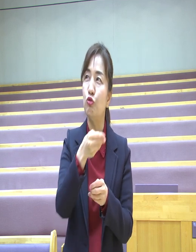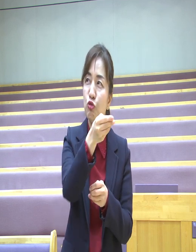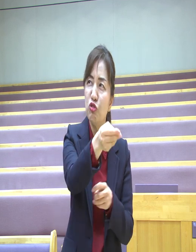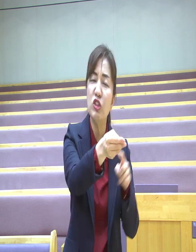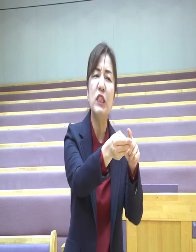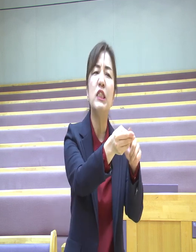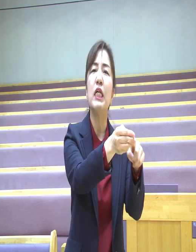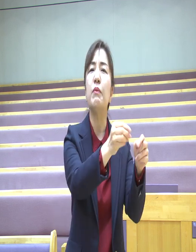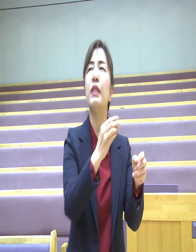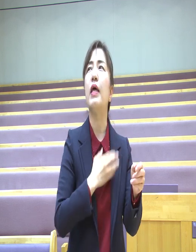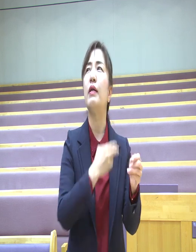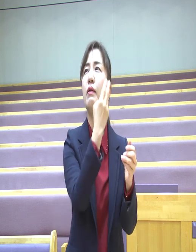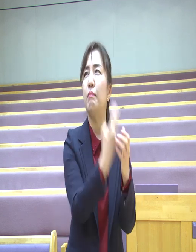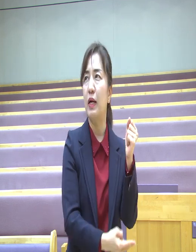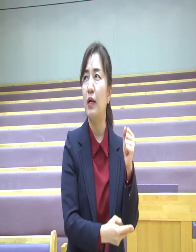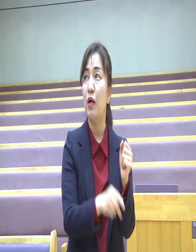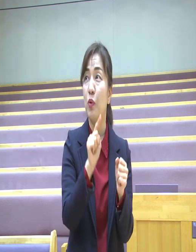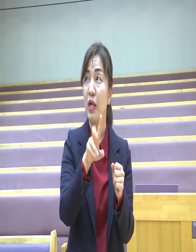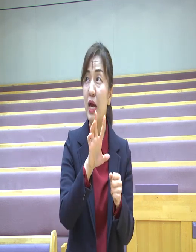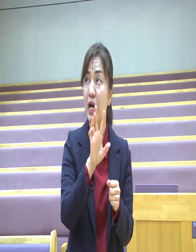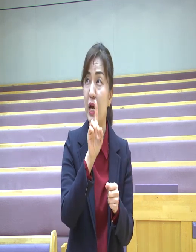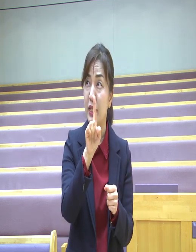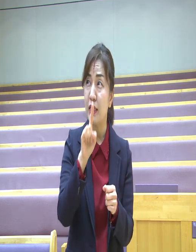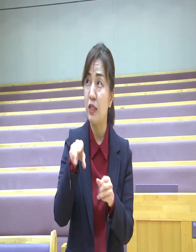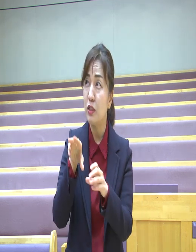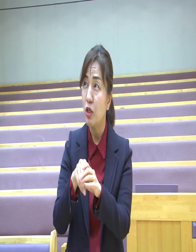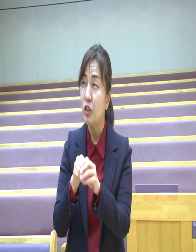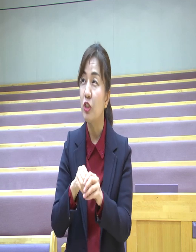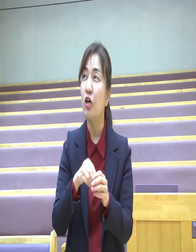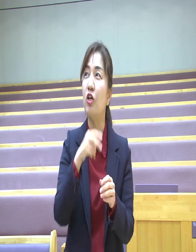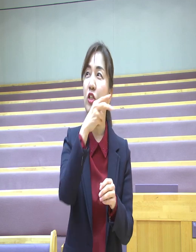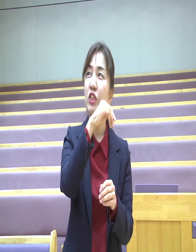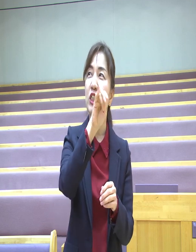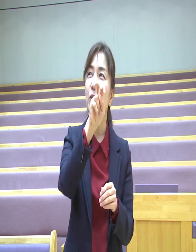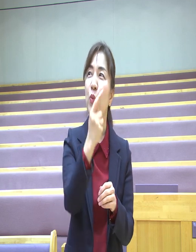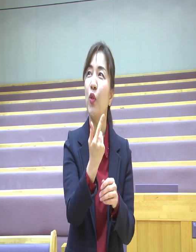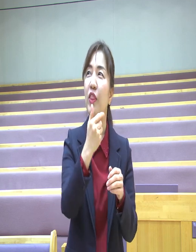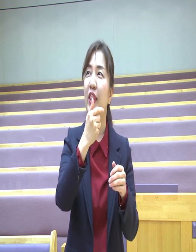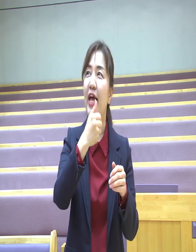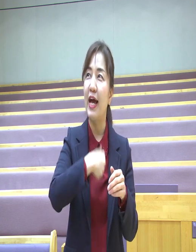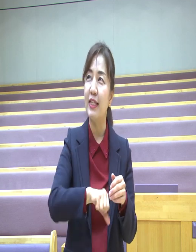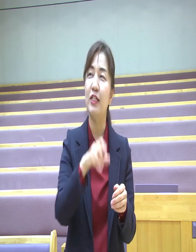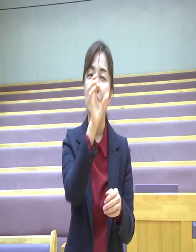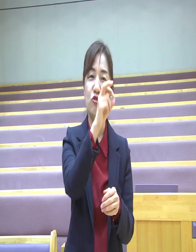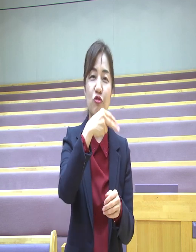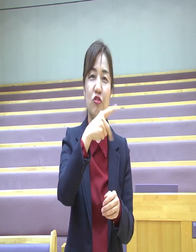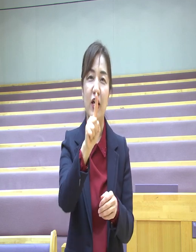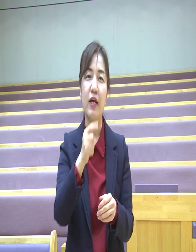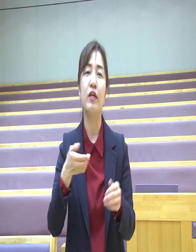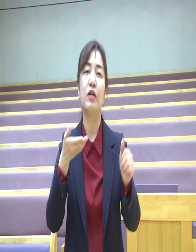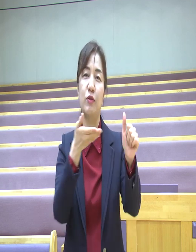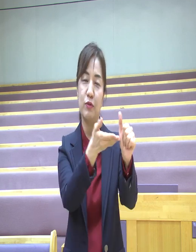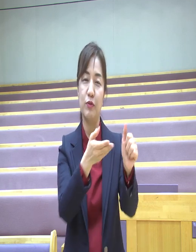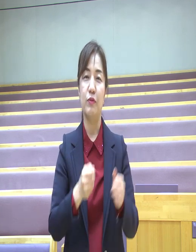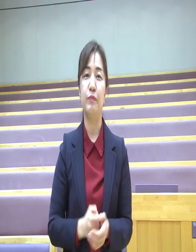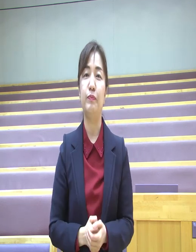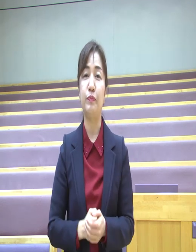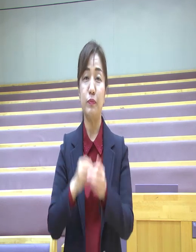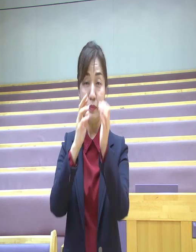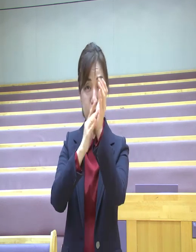주는 자가 그니라 하시고 곧 한 조각을 적셔서 가롯 시몬의 아들 유다에게